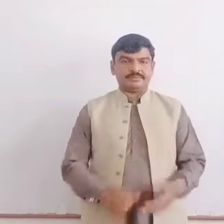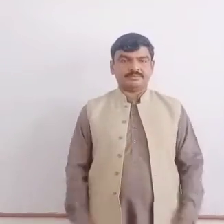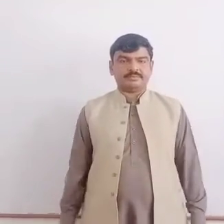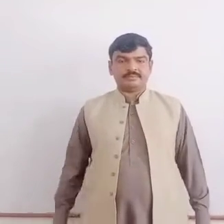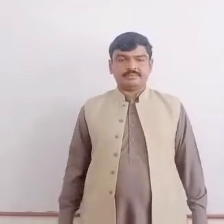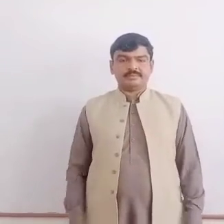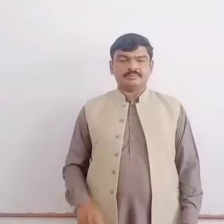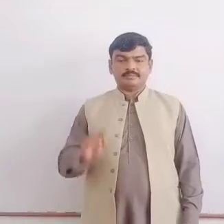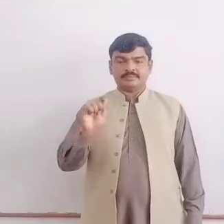खिदमत,